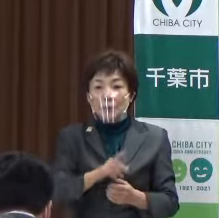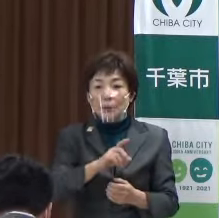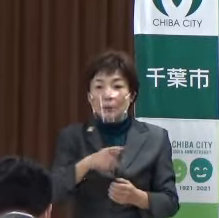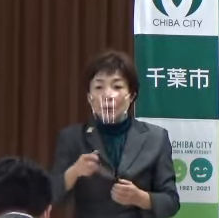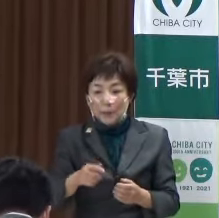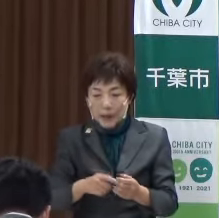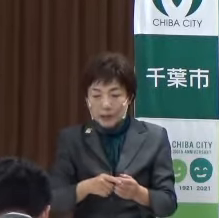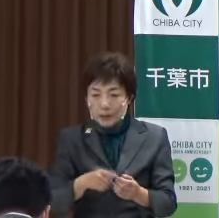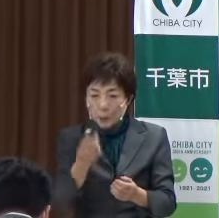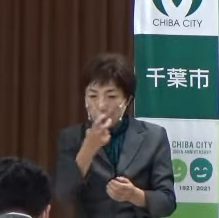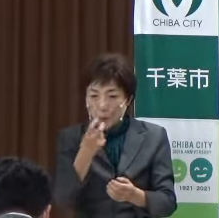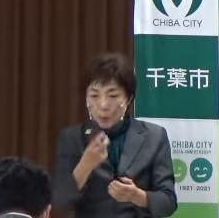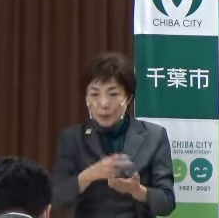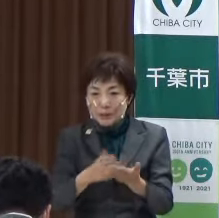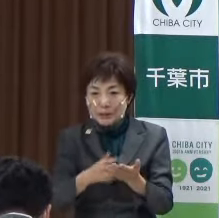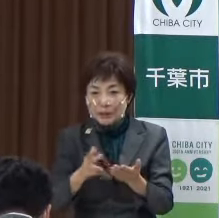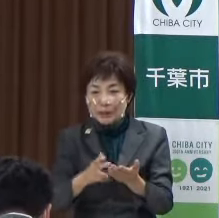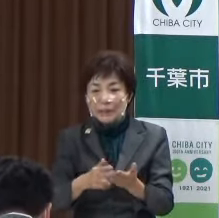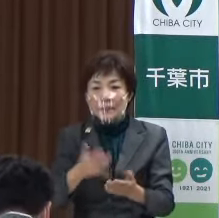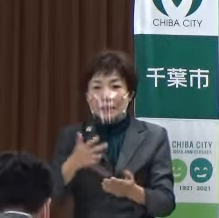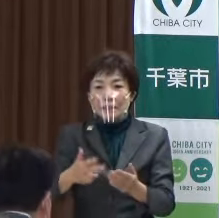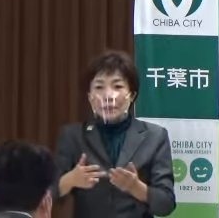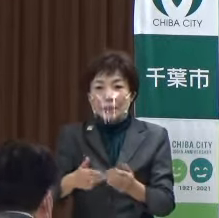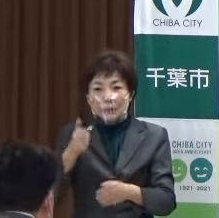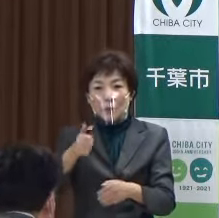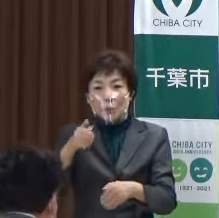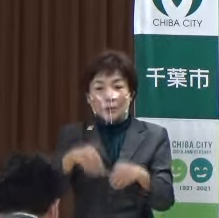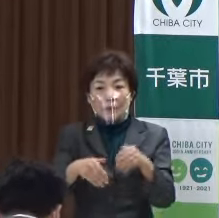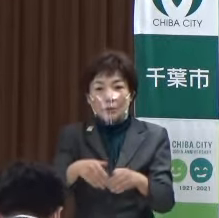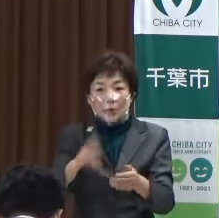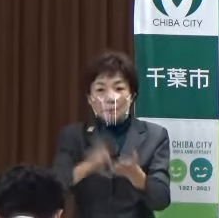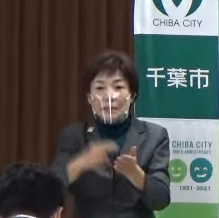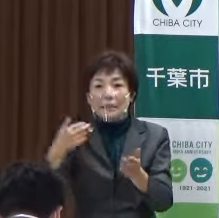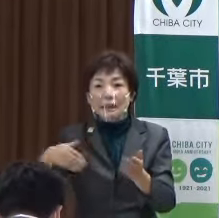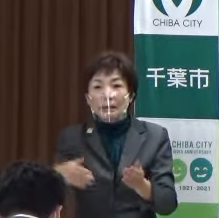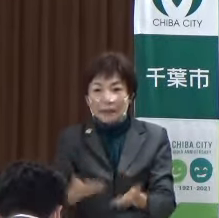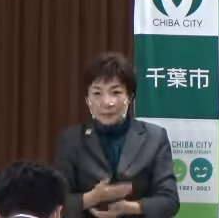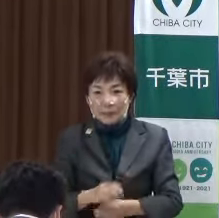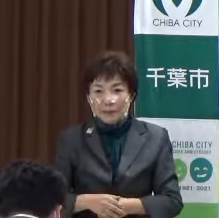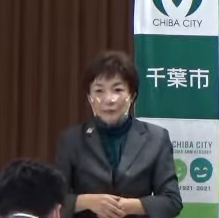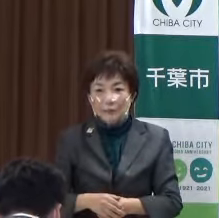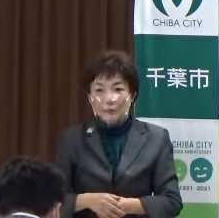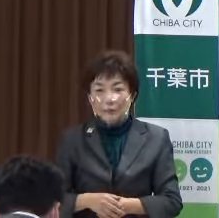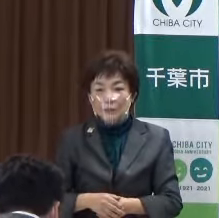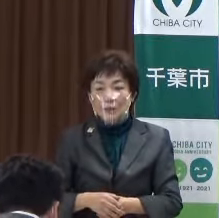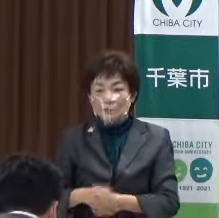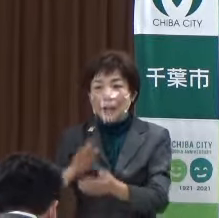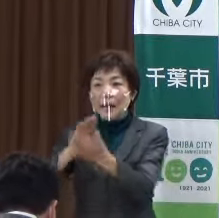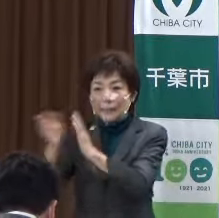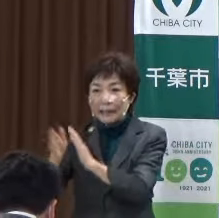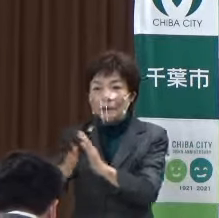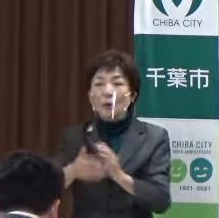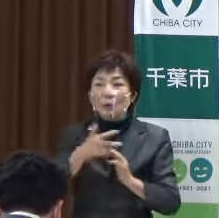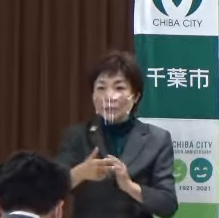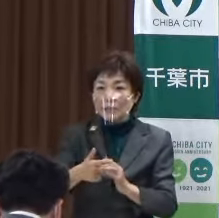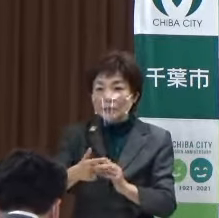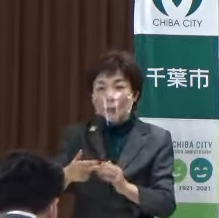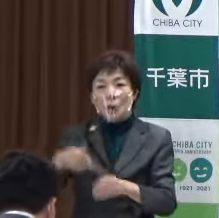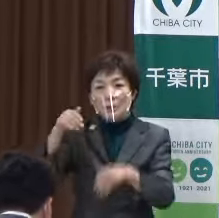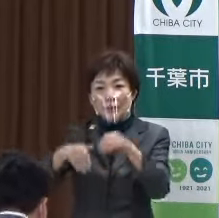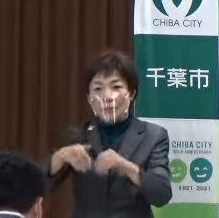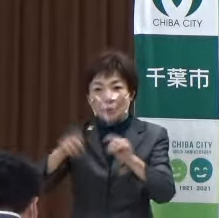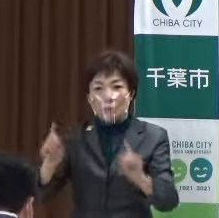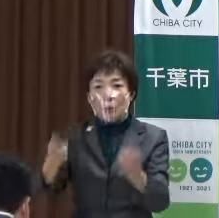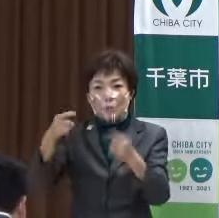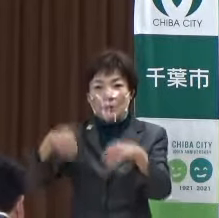されましたが、市長選挙が未定になっております。同日選にされると理解しておりますけれども、この